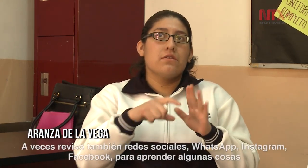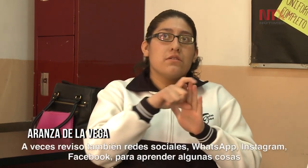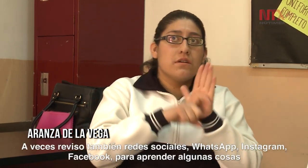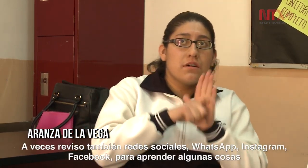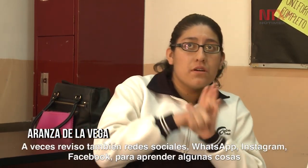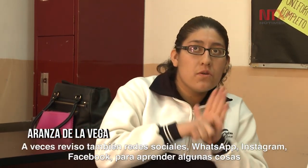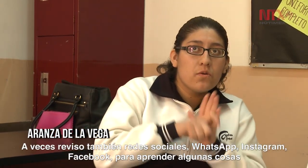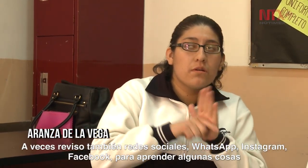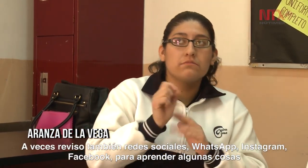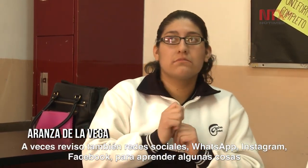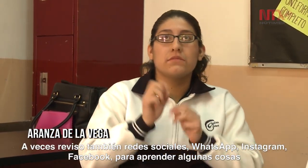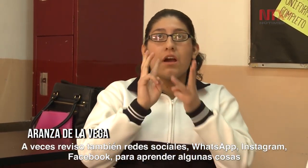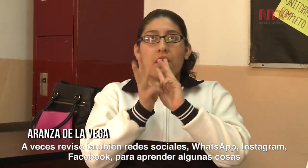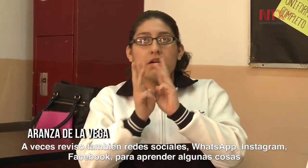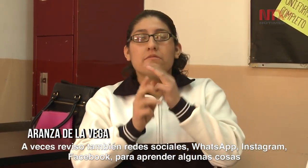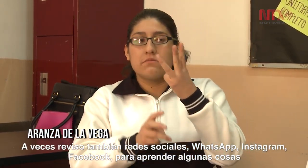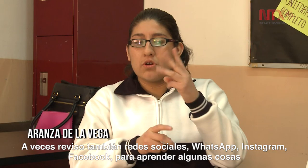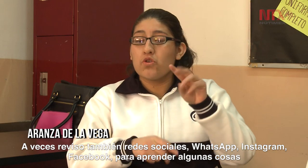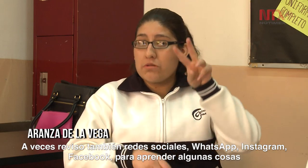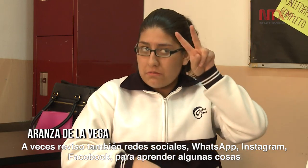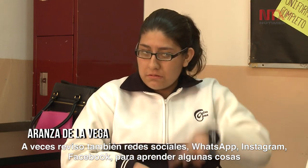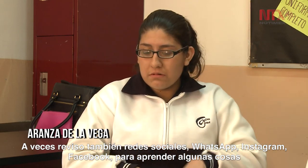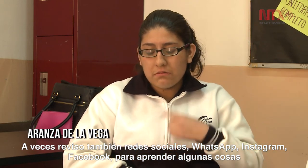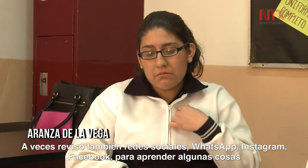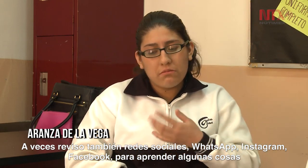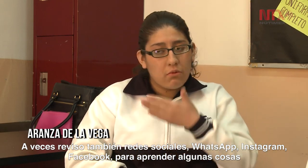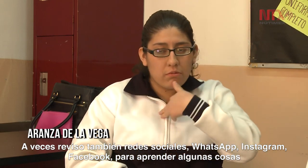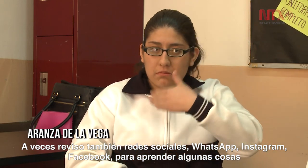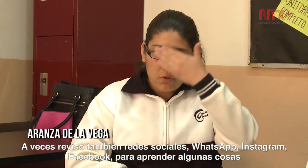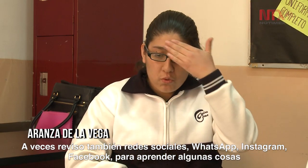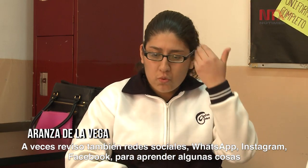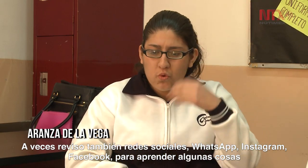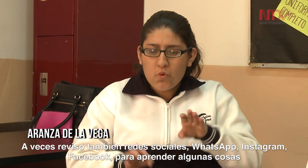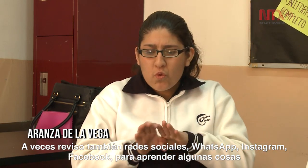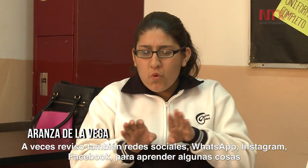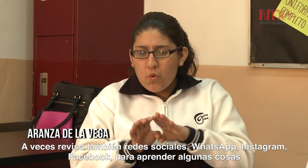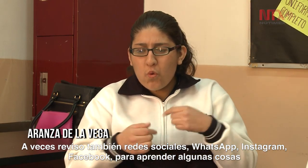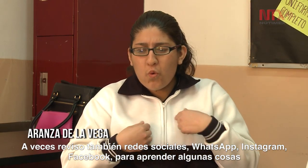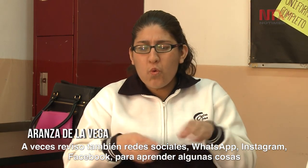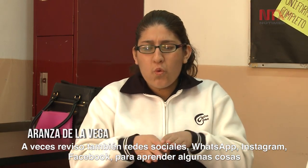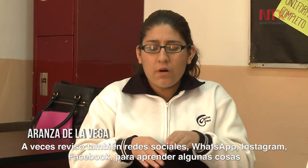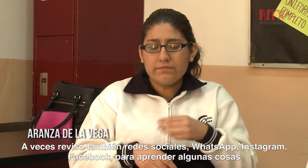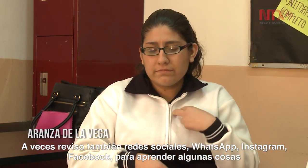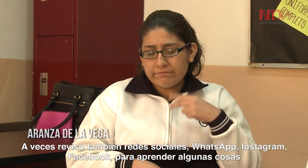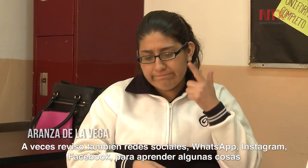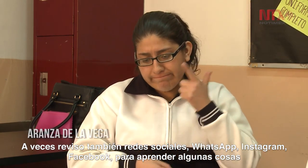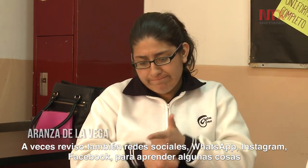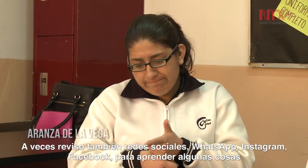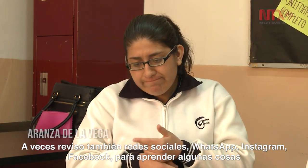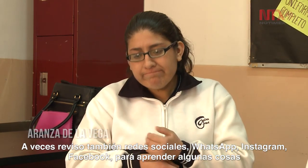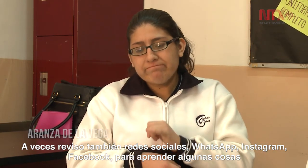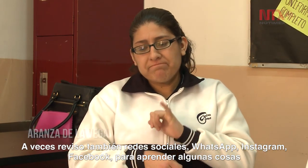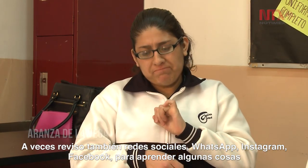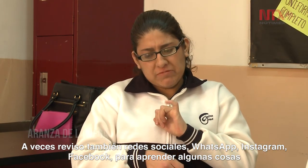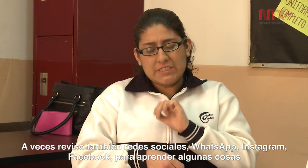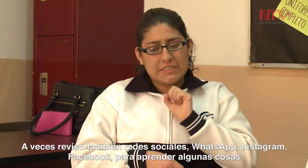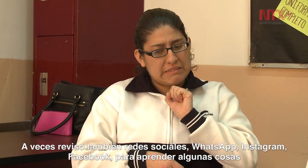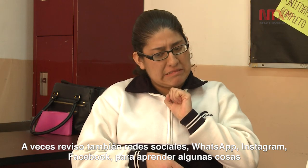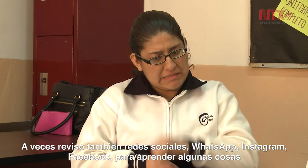A veces reviso también redes sociales, Whatsapp, Instagram, Facebook, para aprender algunas